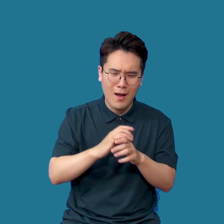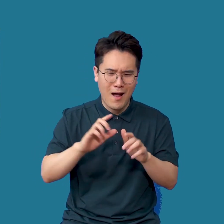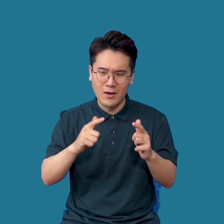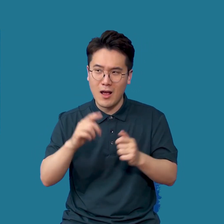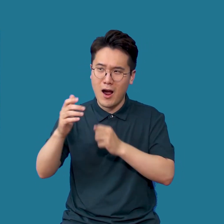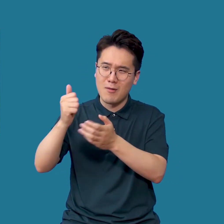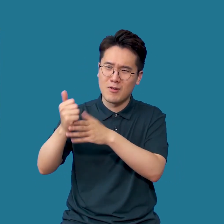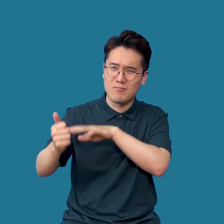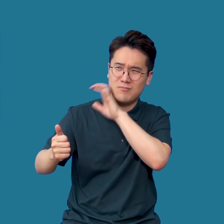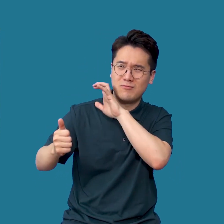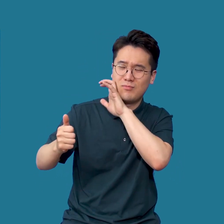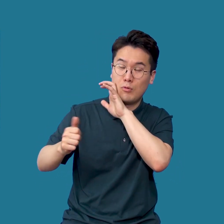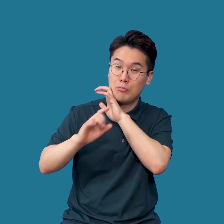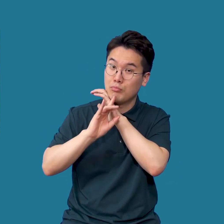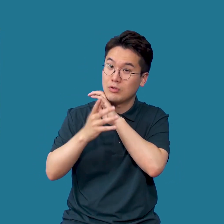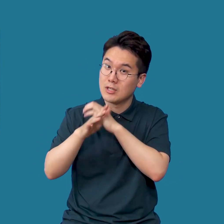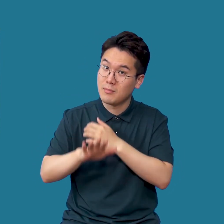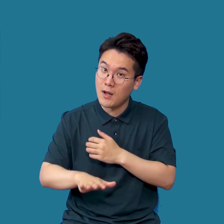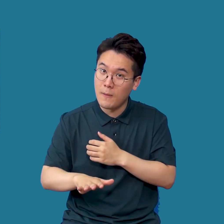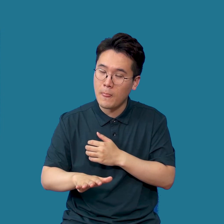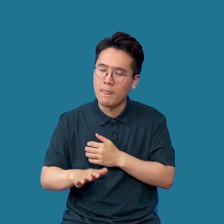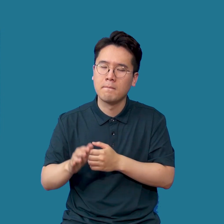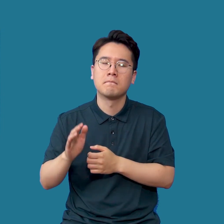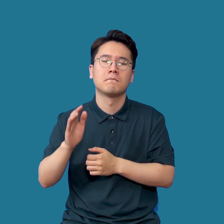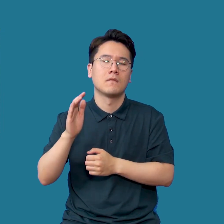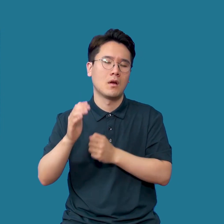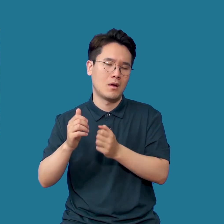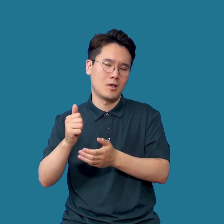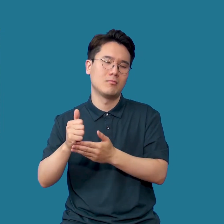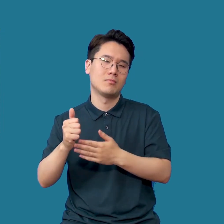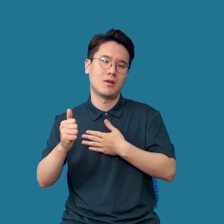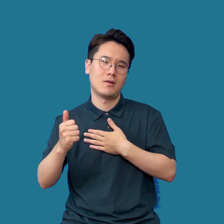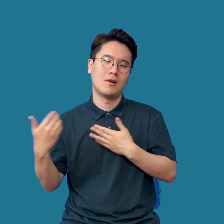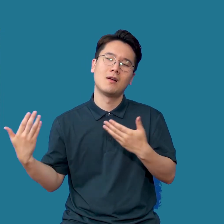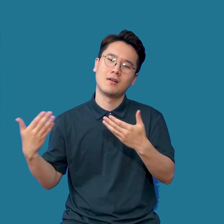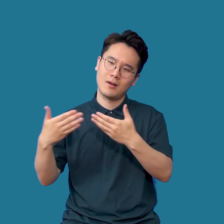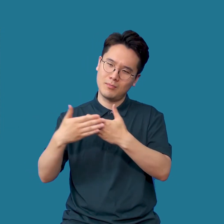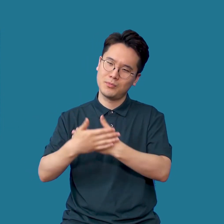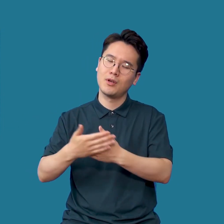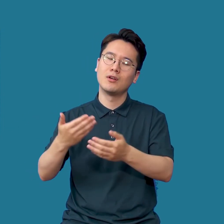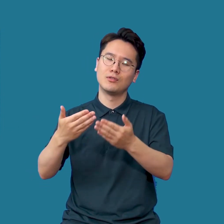주먹을 감싸 안아주시는구나 하는 것이 깨달아졌습니다.